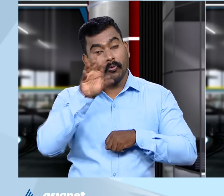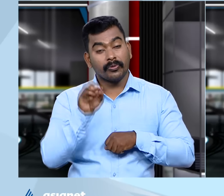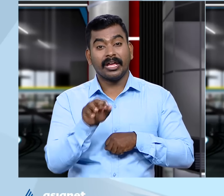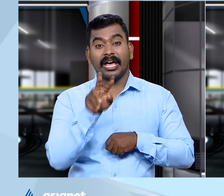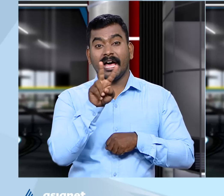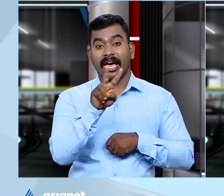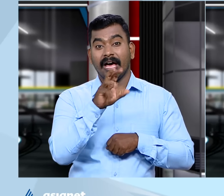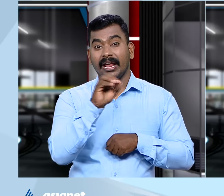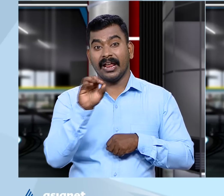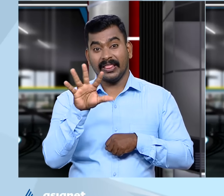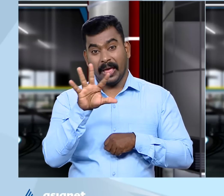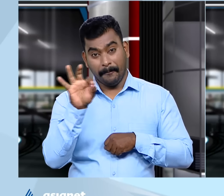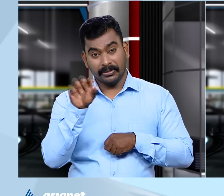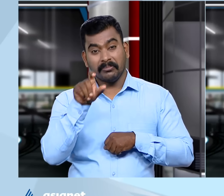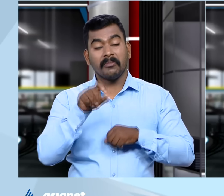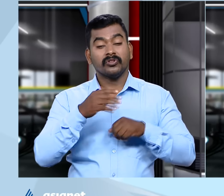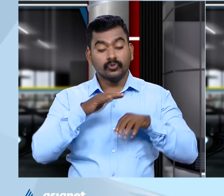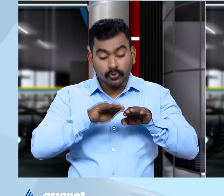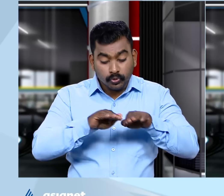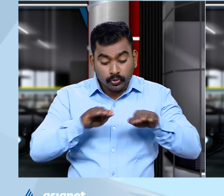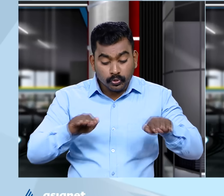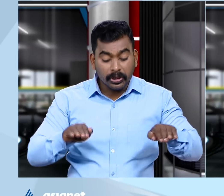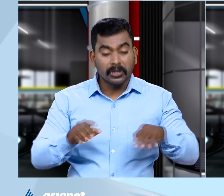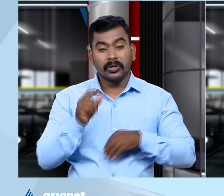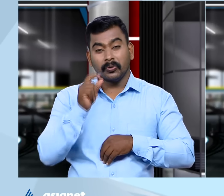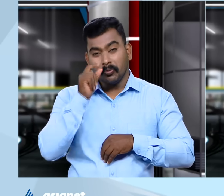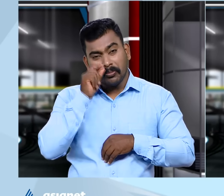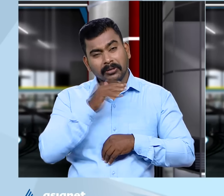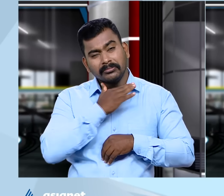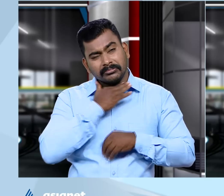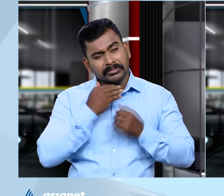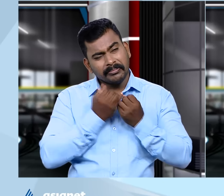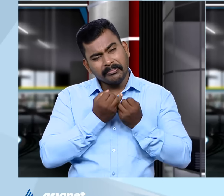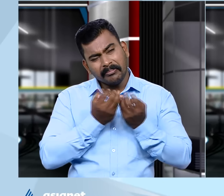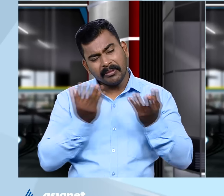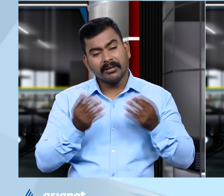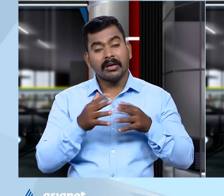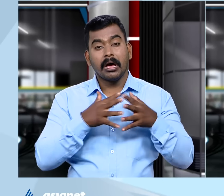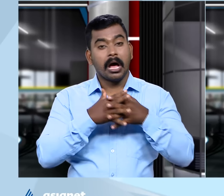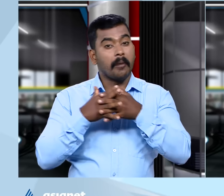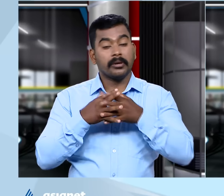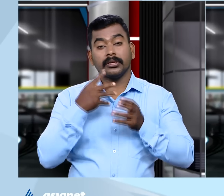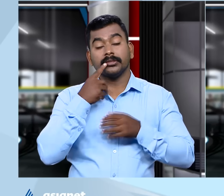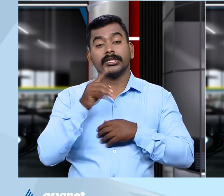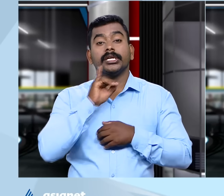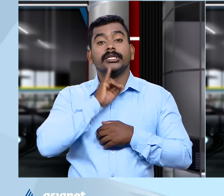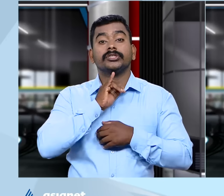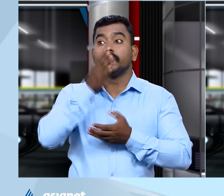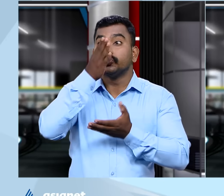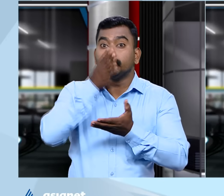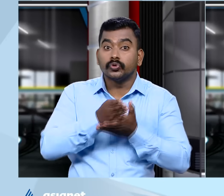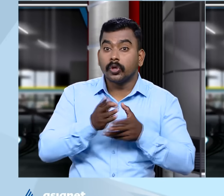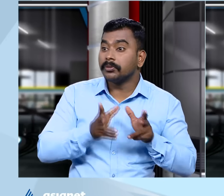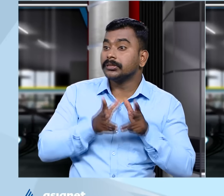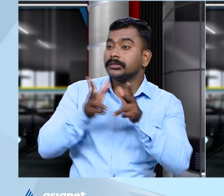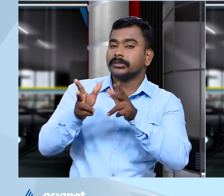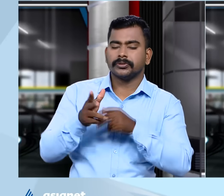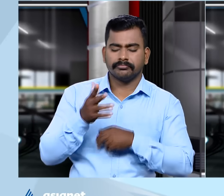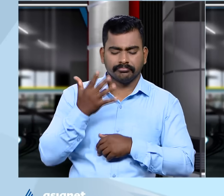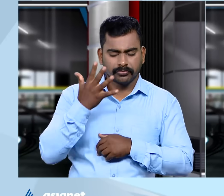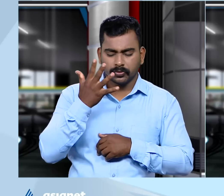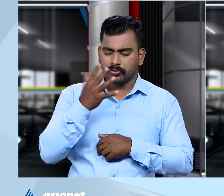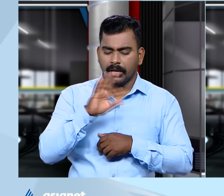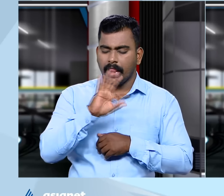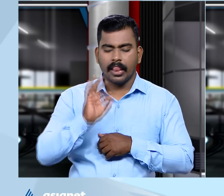1044 സ്ത്രീകളും കൊല്ലപ്പെട്ടവരിൽ ഉൾപ്പെടുന്നു. വെടിനിർത്തണമെന്ന ഇസ്രായേലിനോട് ആവശ്യപ്പെടില്ല എന്ന് അമേരിക്ക വ്യക്തമാക്കി. ഹമാസ് ഇന്നലെ മോചിപ്പിച്ച രണ്ട്